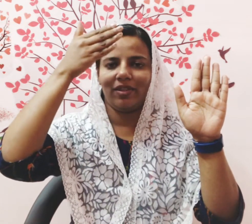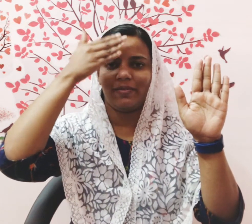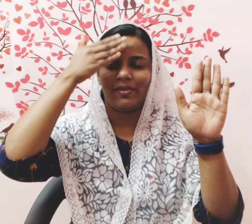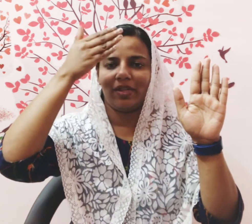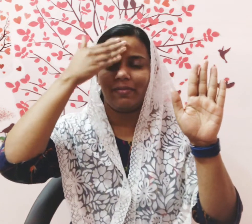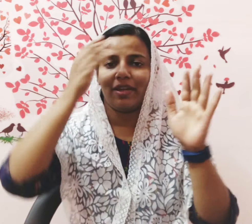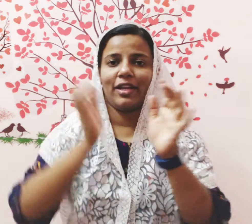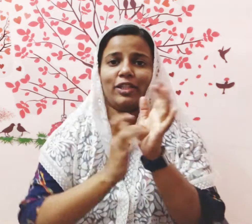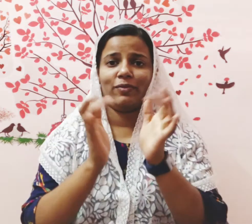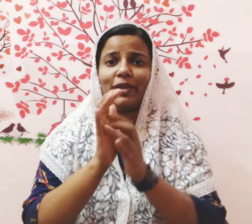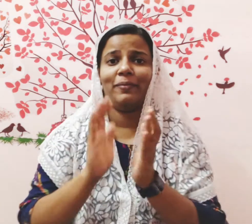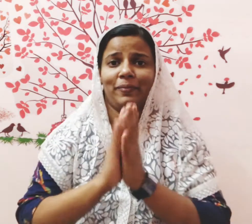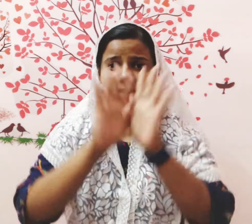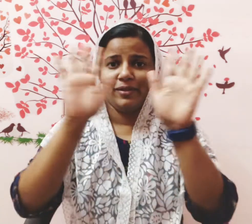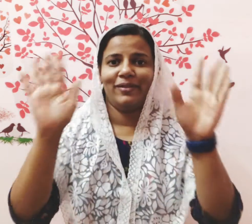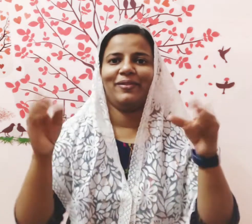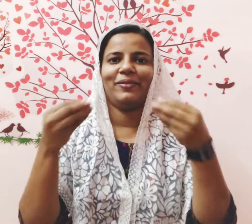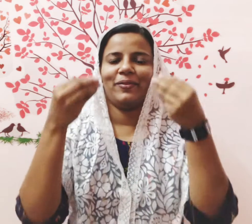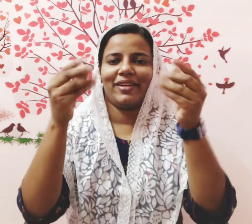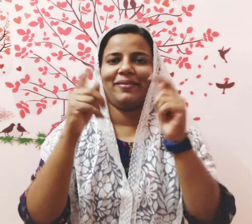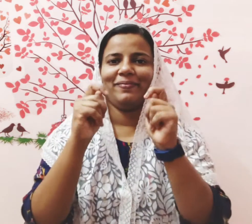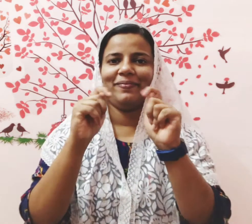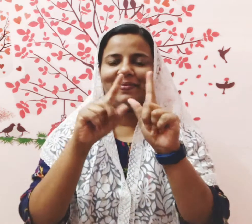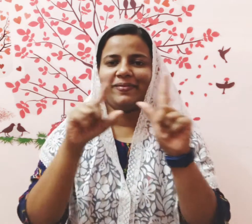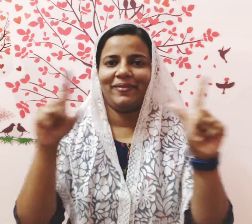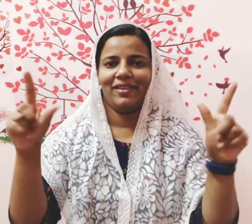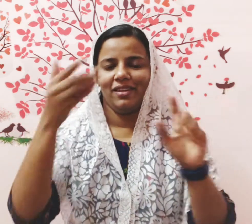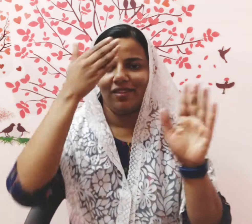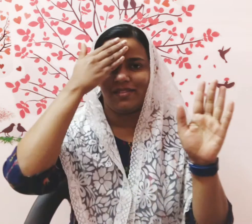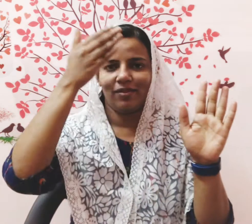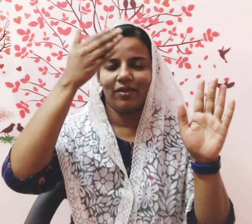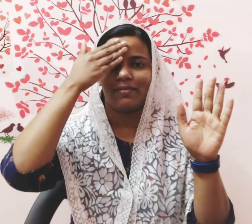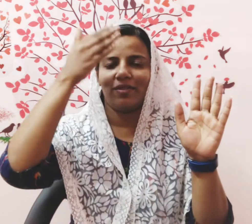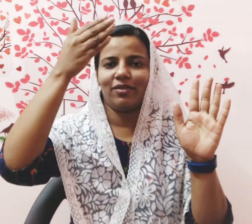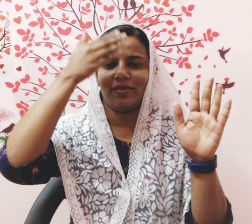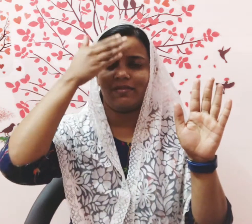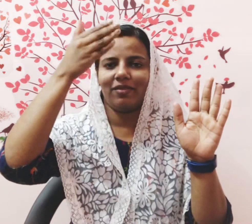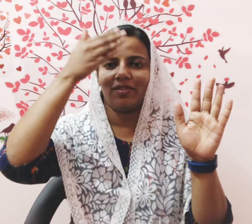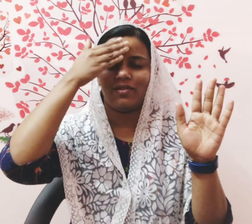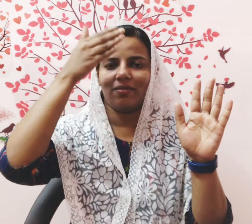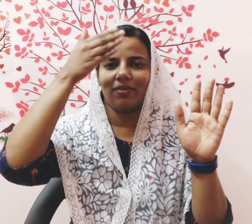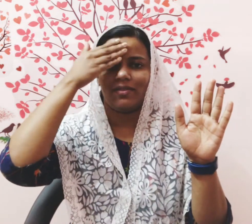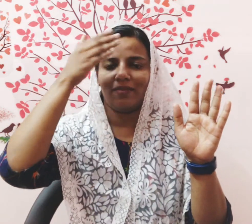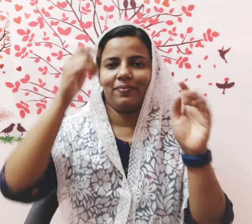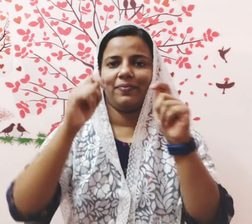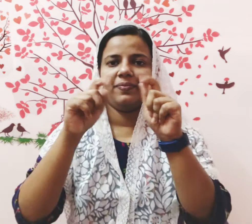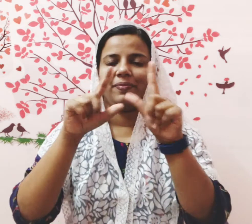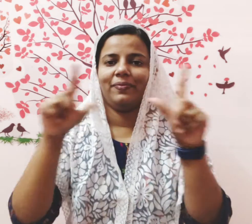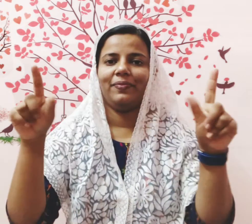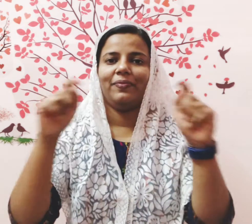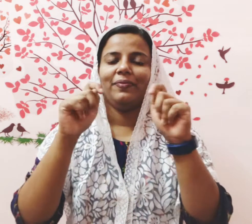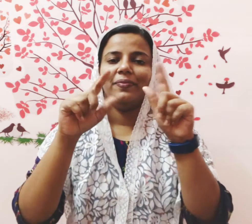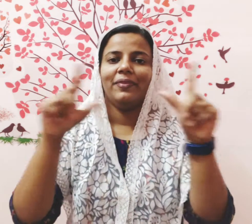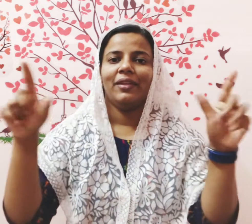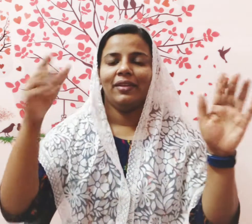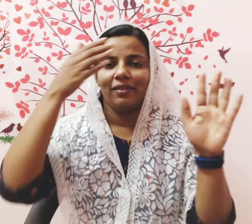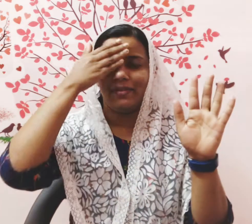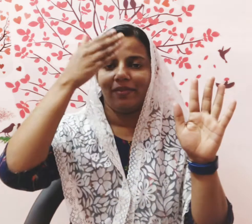സ്തോത്രം, സ്തോത്രം. കർത്താവിന് മഹത്വം കൊടുത്താണ്. ഹല്ലേലൂയ, ഹല്ലേലൂയ, ഹല്ലേലൂയ, ഹല്ലേലൂയ, ഹല്ലേലൂയ, ഹല്ലേലൂയ. ഓ താങ്ക് യു